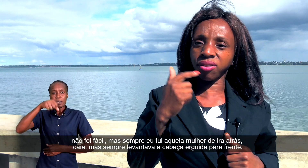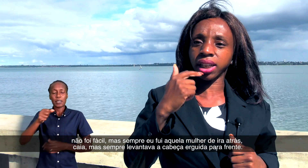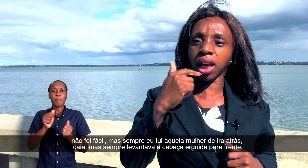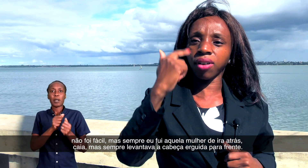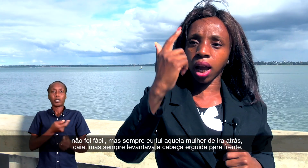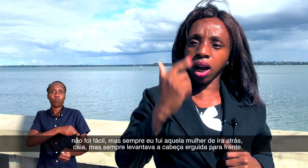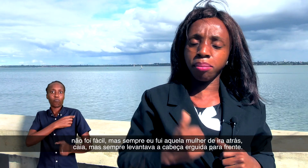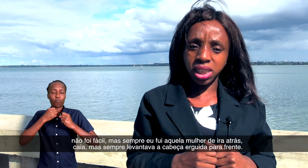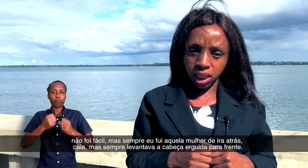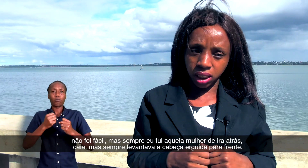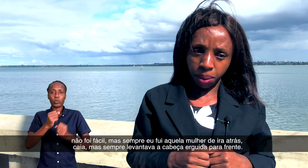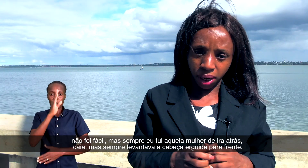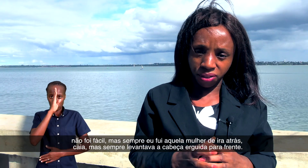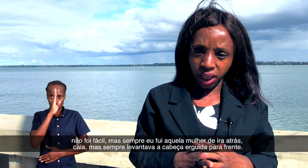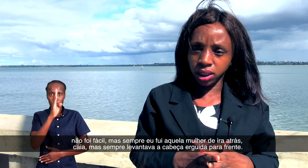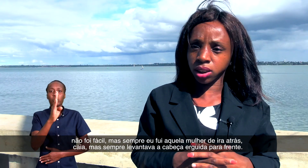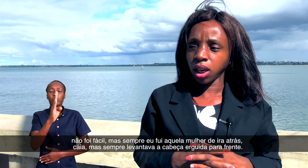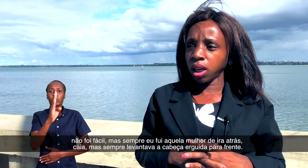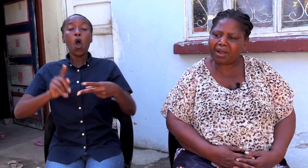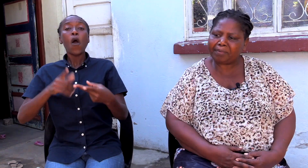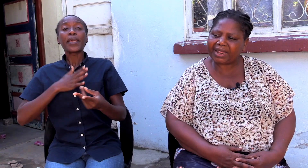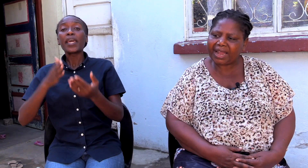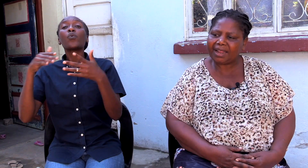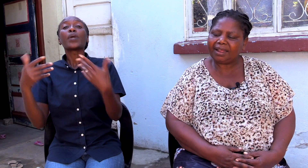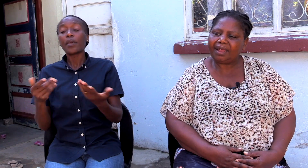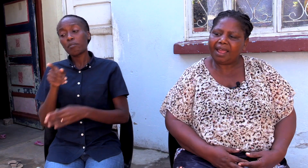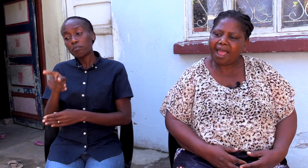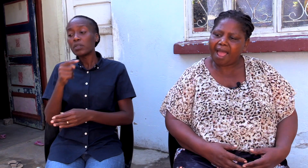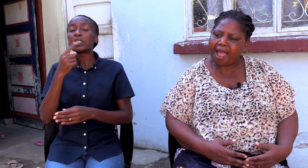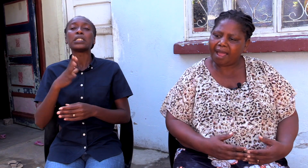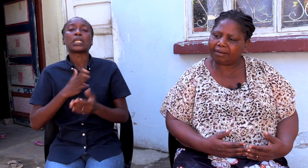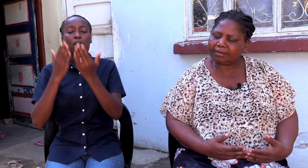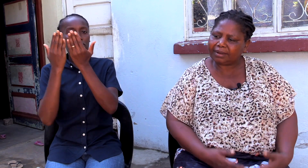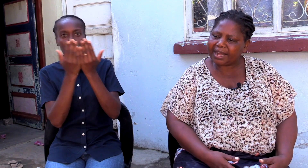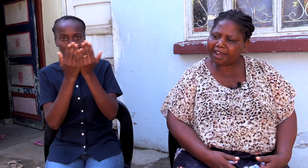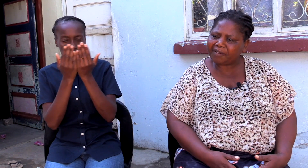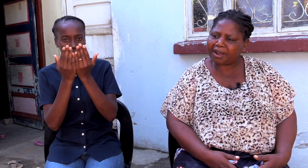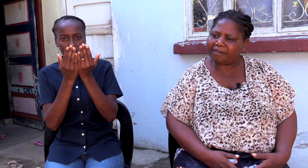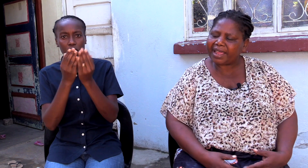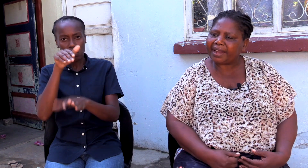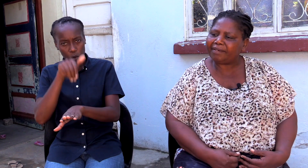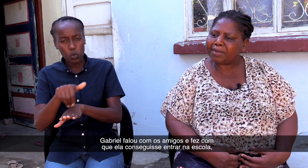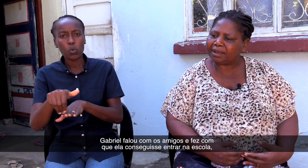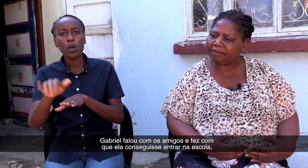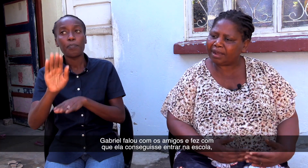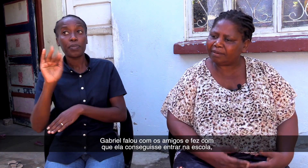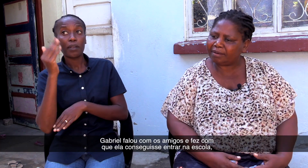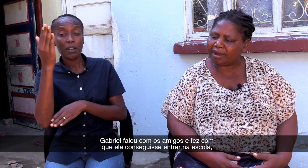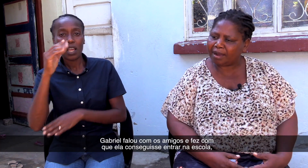levantava, cabeça erguida para frente. Gabriel falou com os